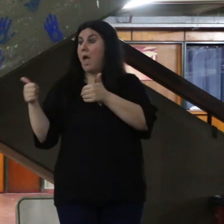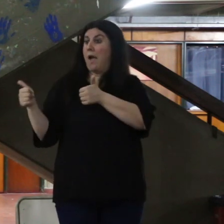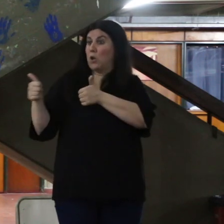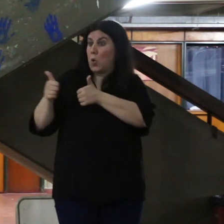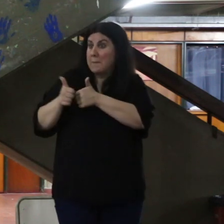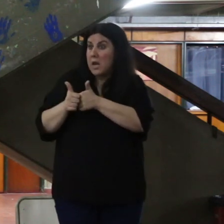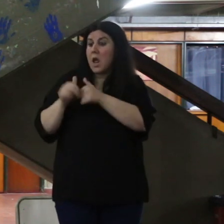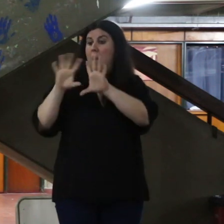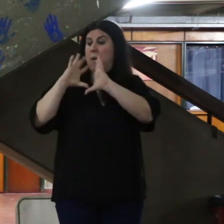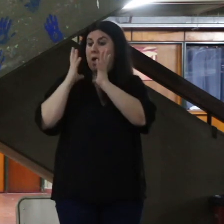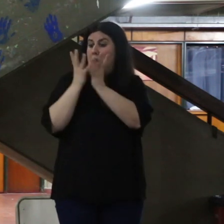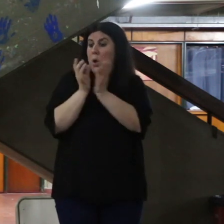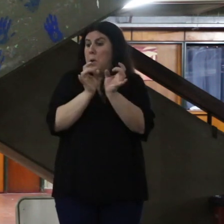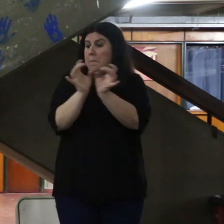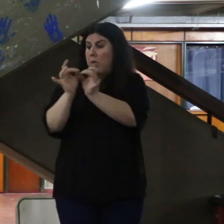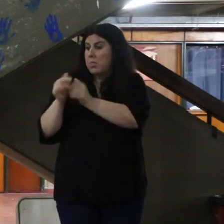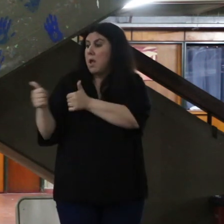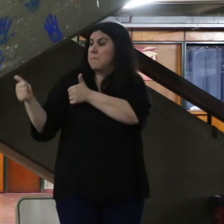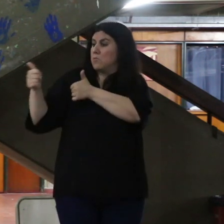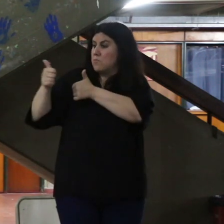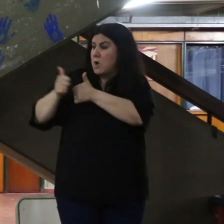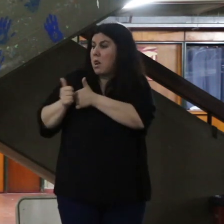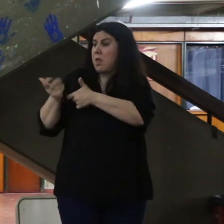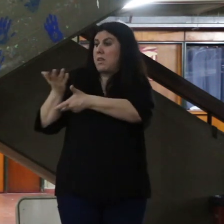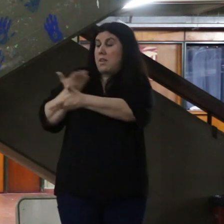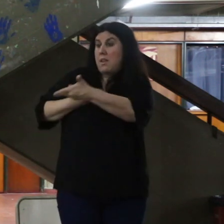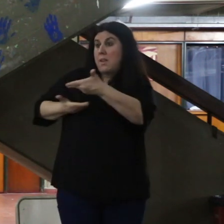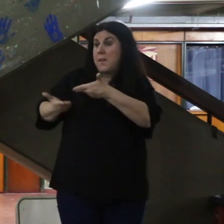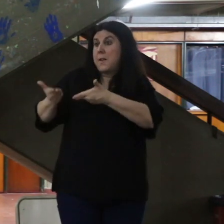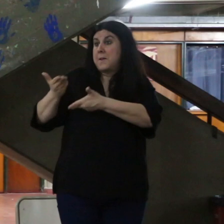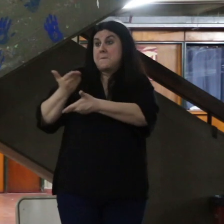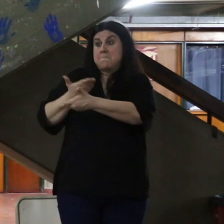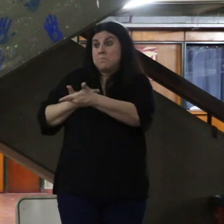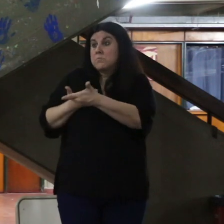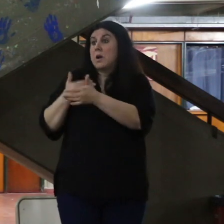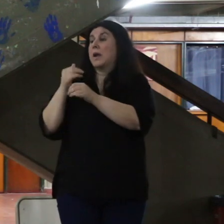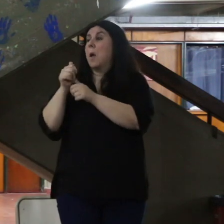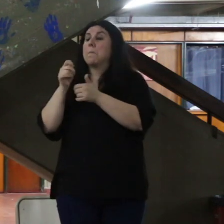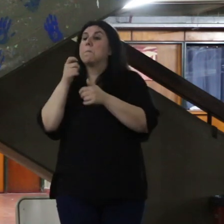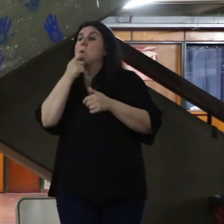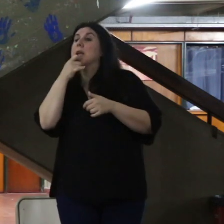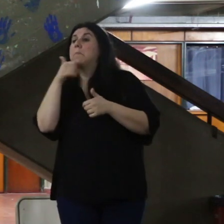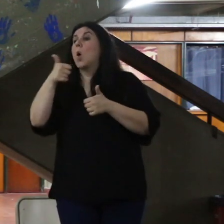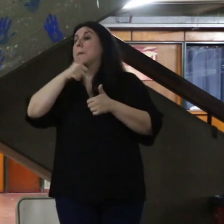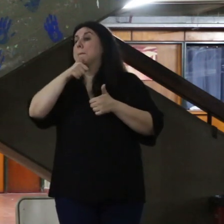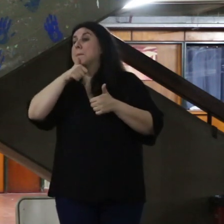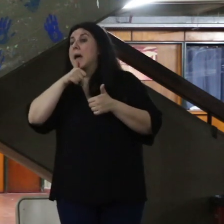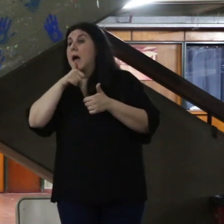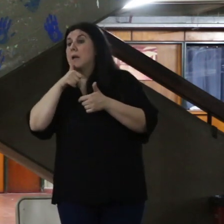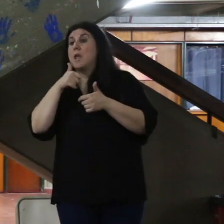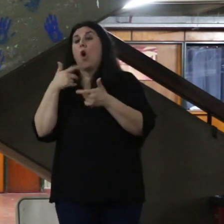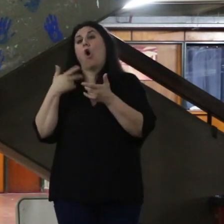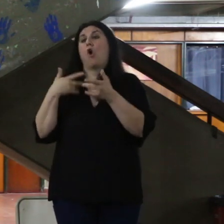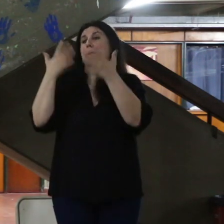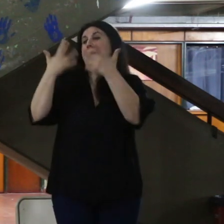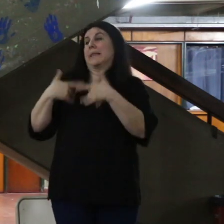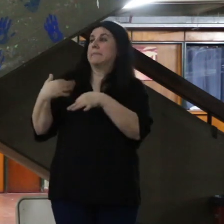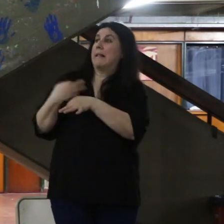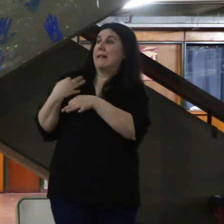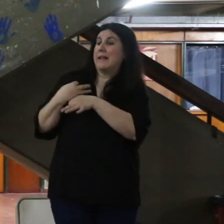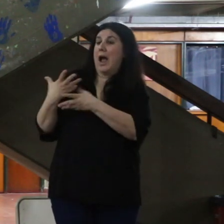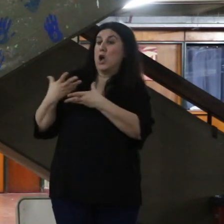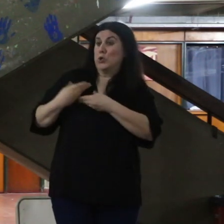acompañaban en la pandemia, que compartían con ellos, que les llevaban un mate o les ayudaban en ejercicio matemático, lo que